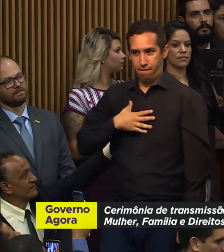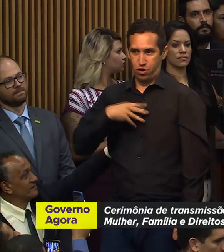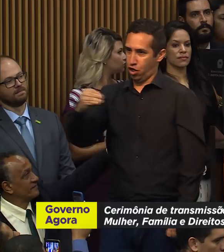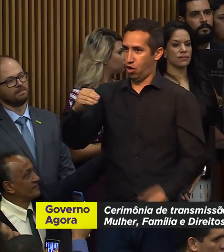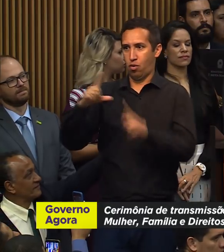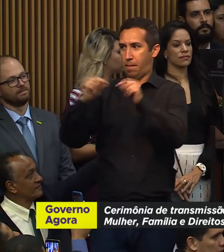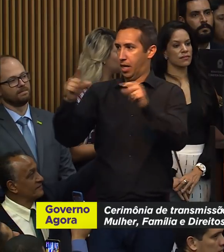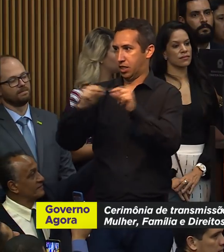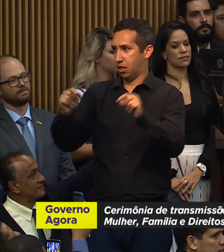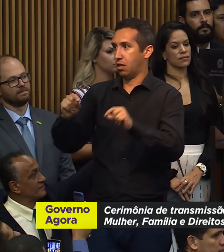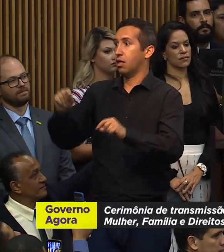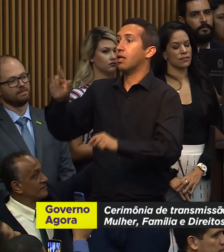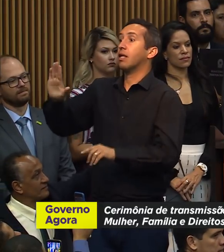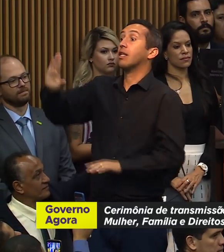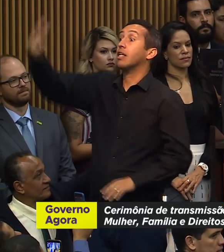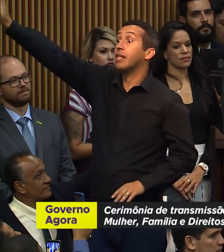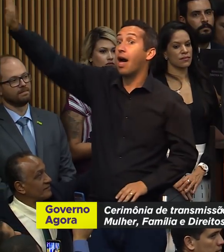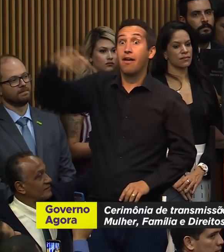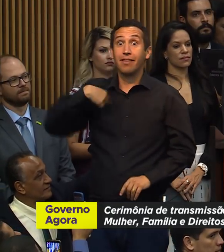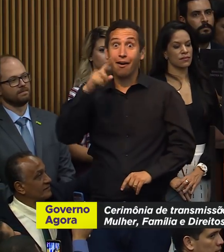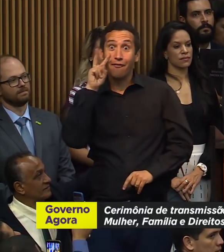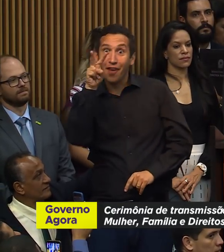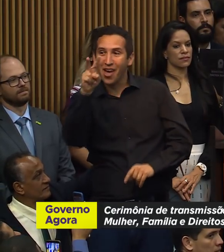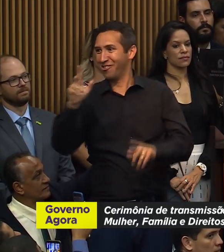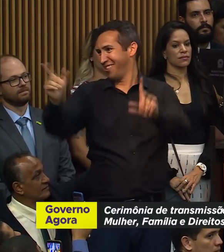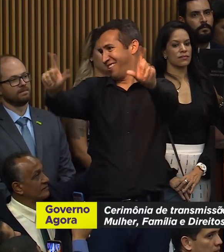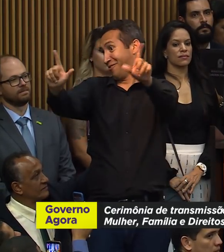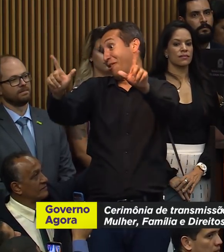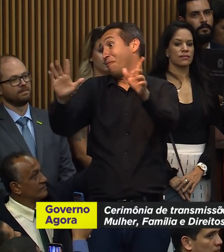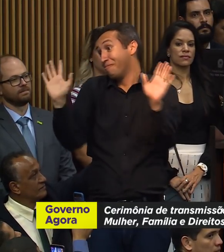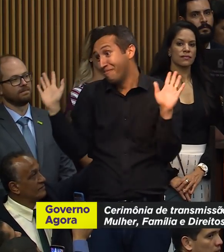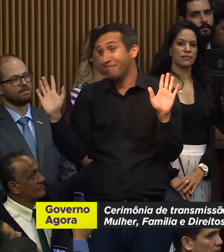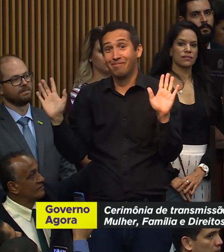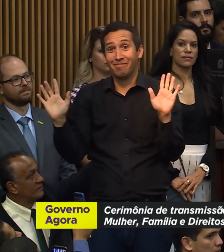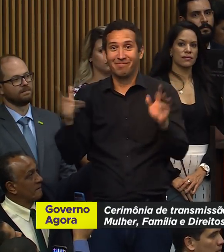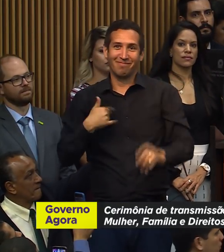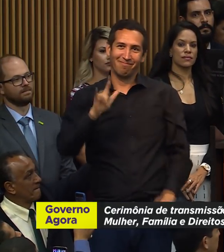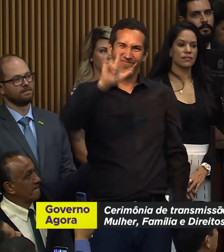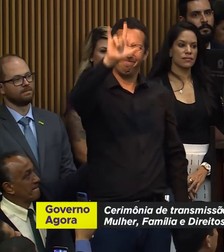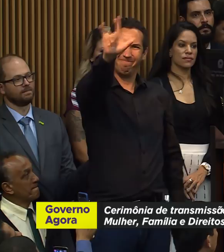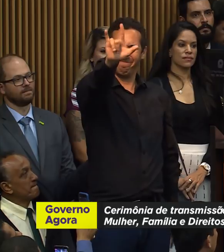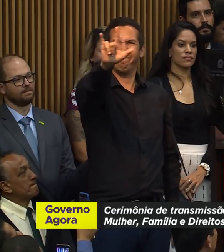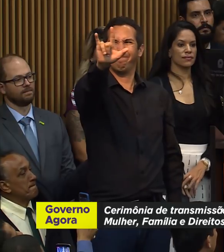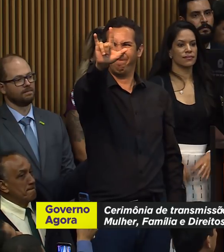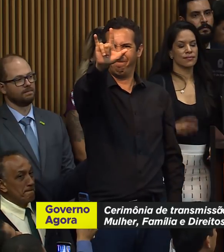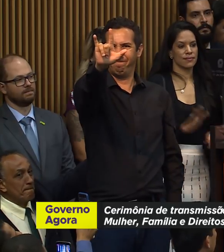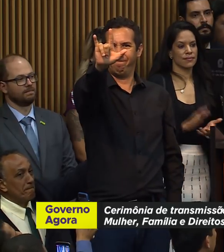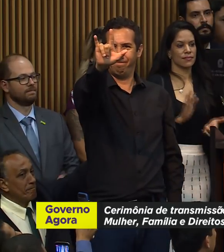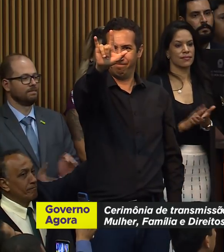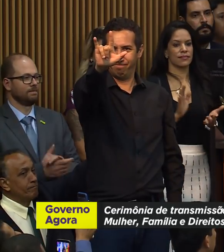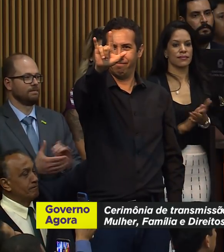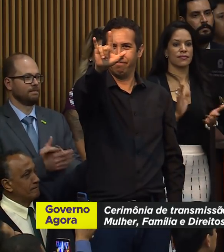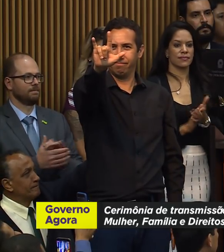Brasília. Deve estar de longe assistindo a mãe. Te amo, Lulu.